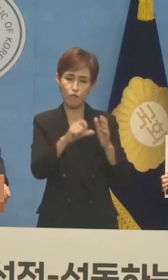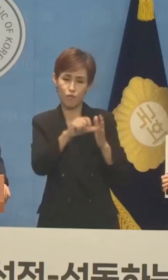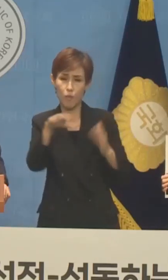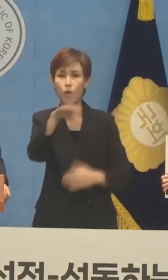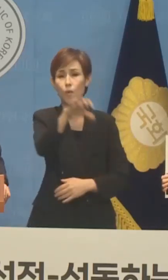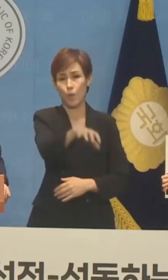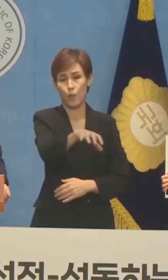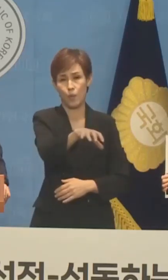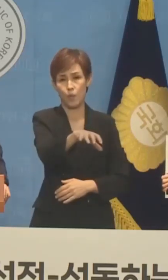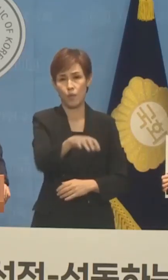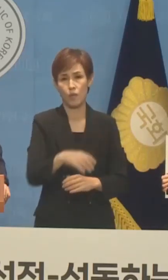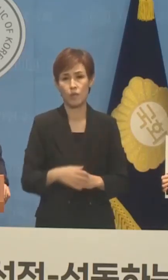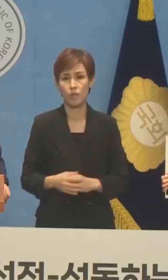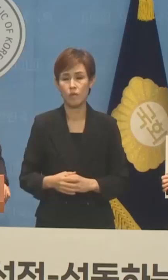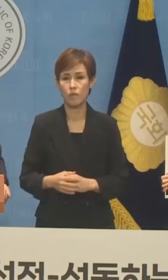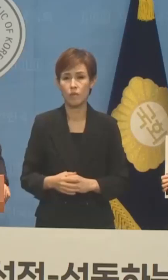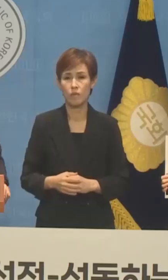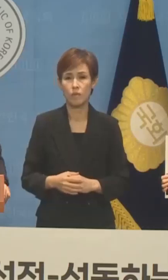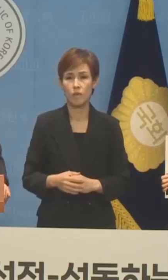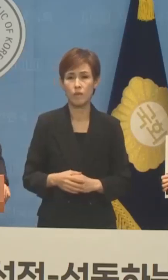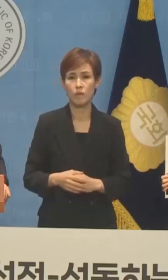있는 국민들이